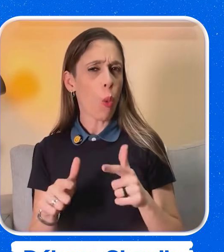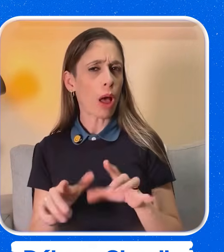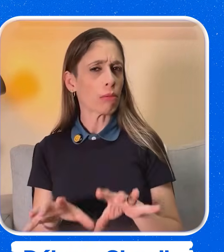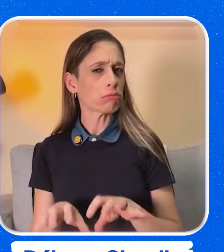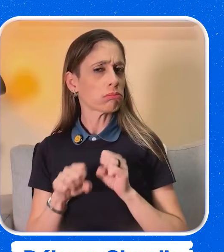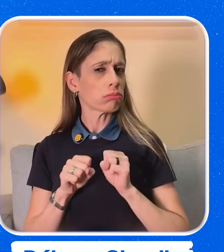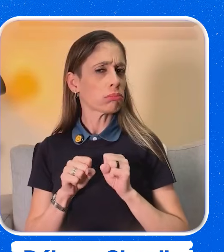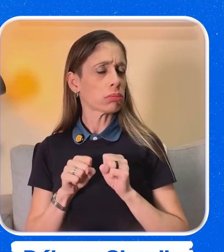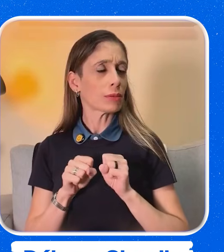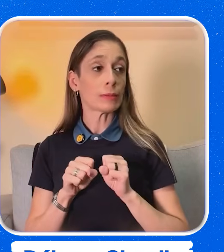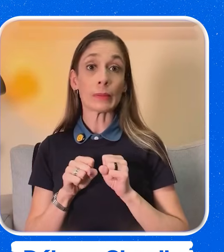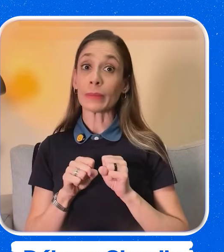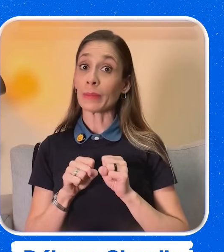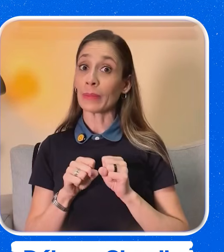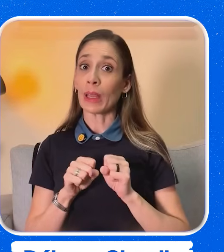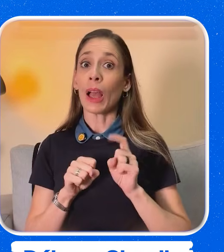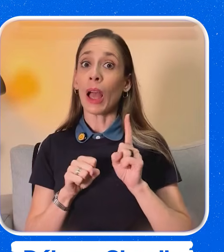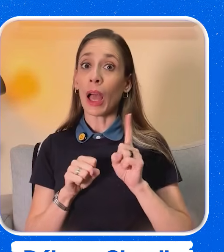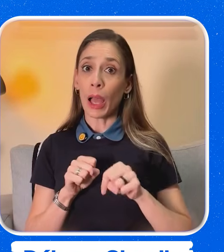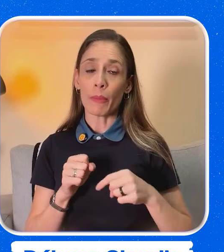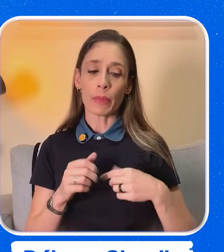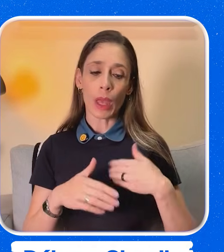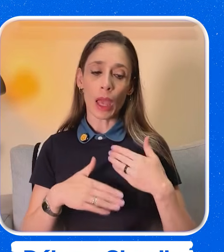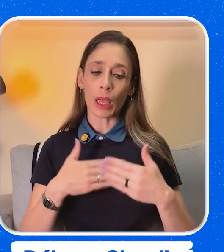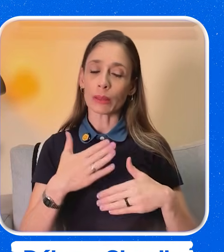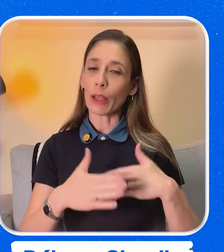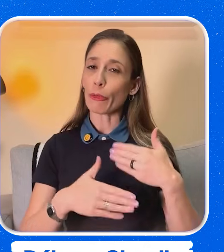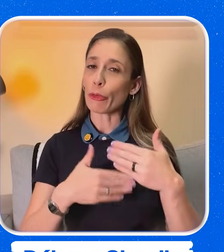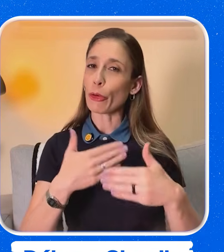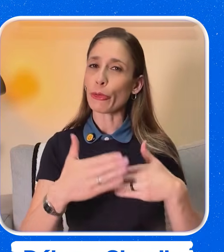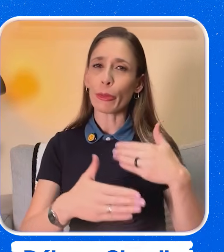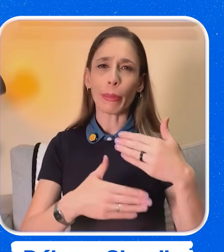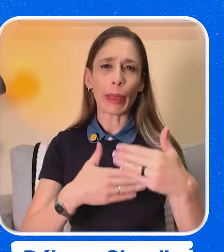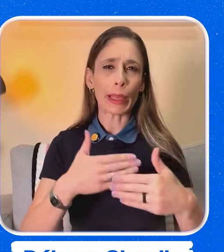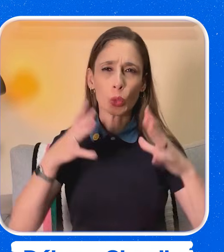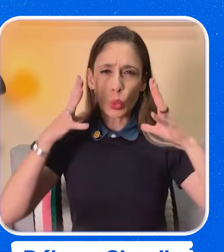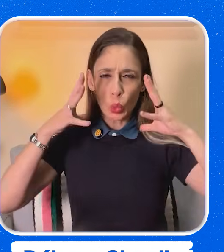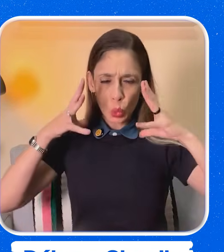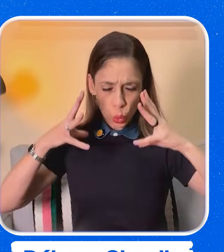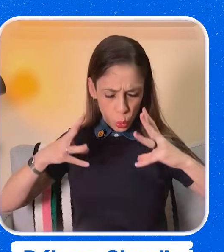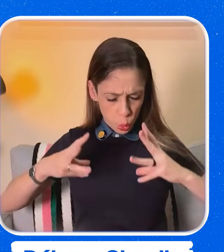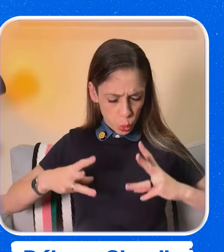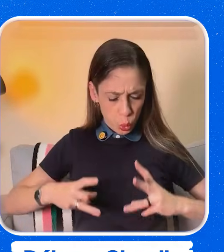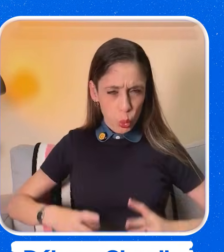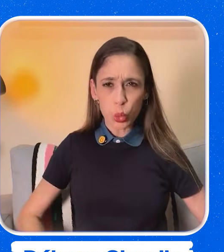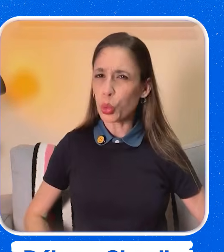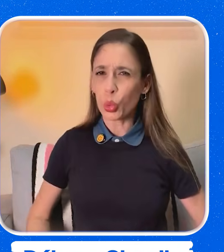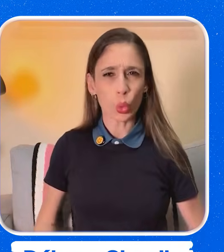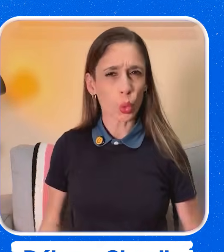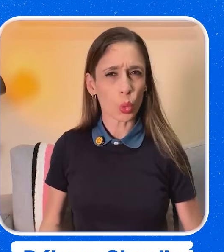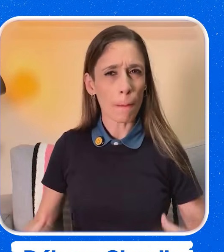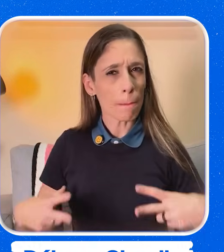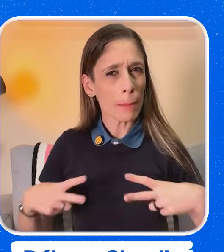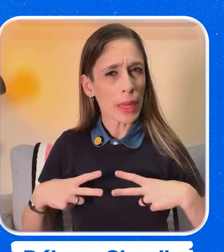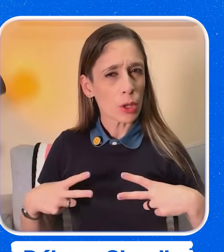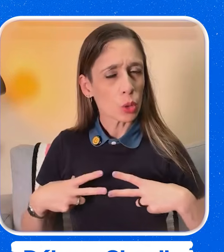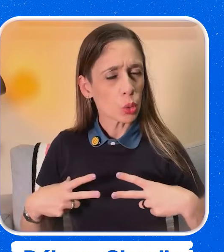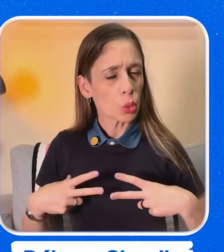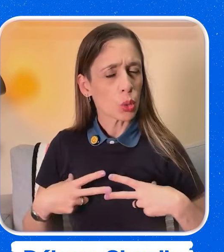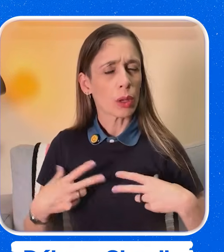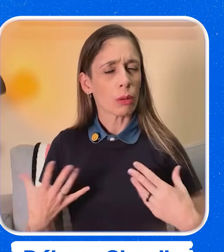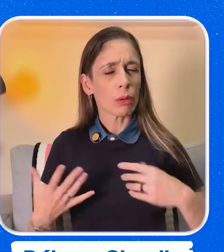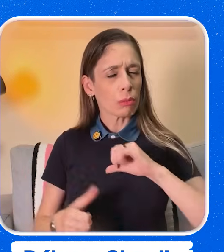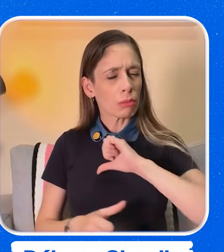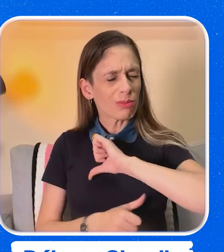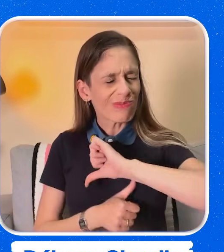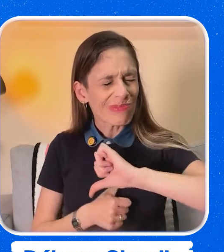de fato, um desenvolvimento pessoal, né? A partir do momento em que eu decidi aprender Libras, foi o momento em que eu falei, eu